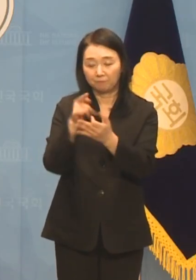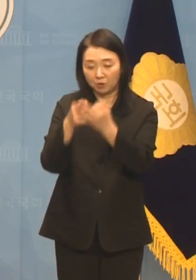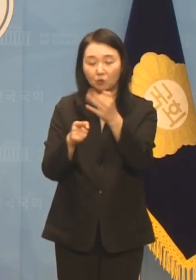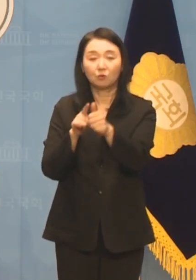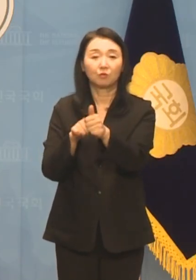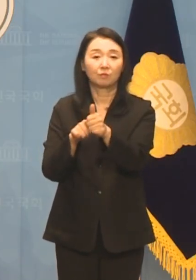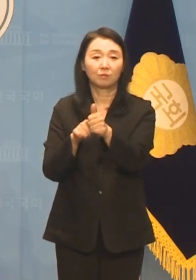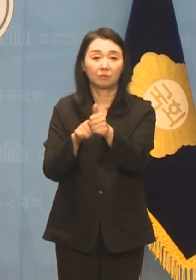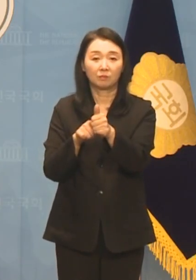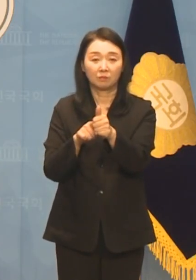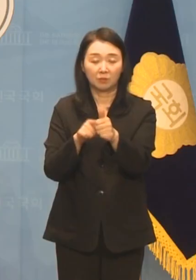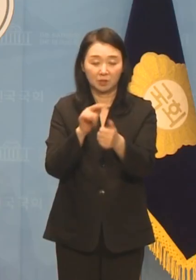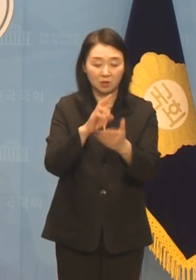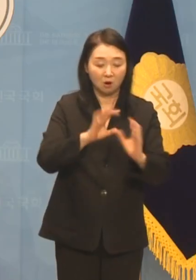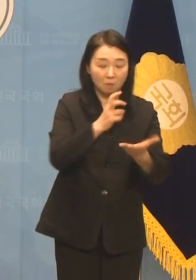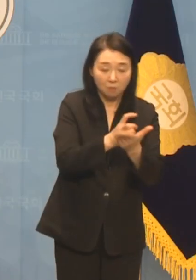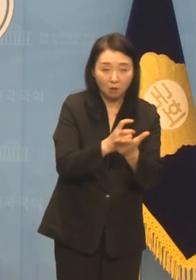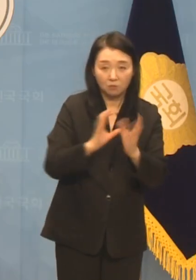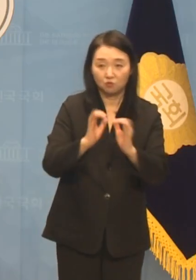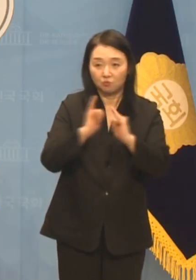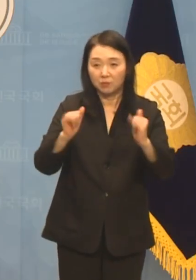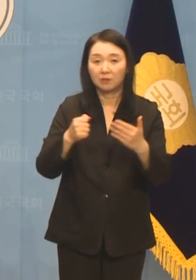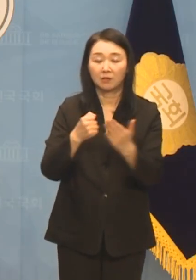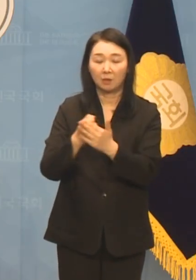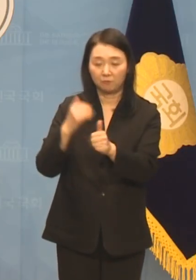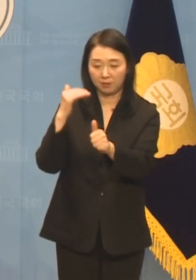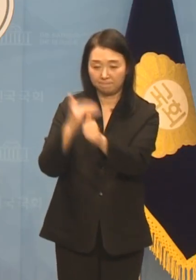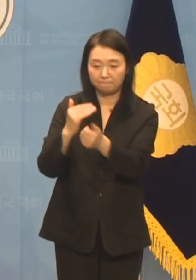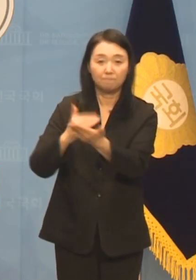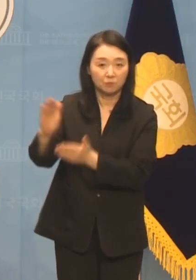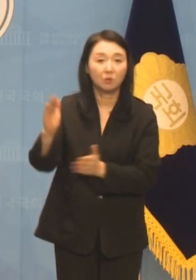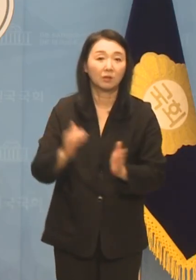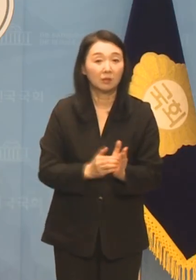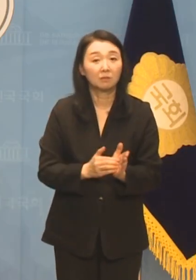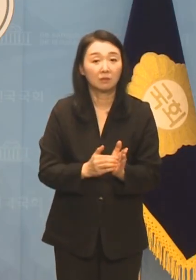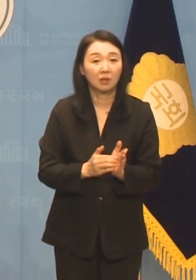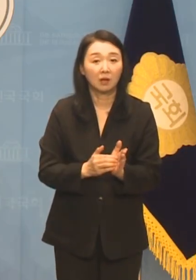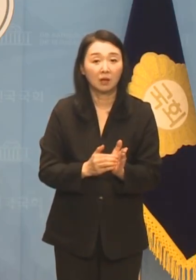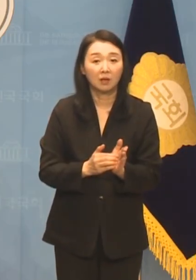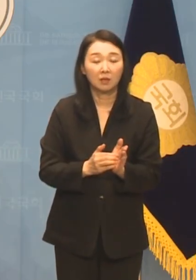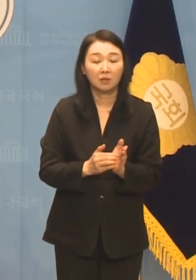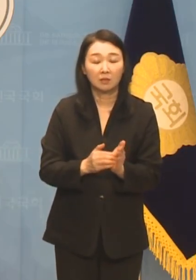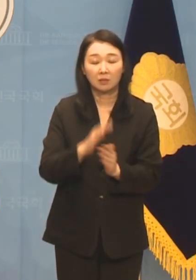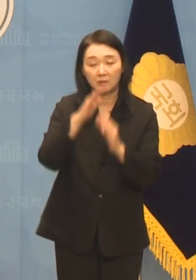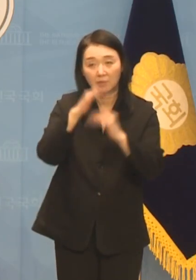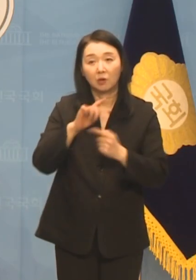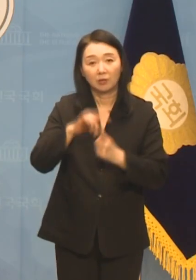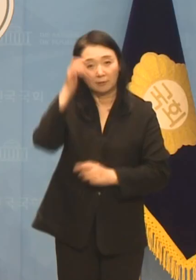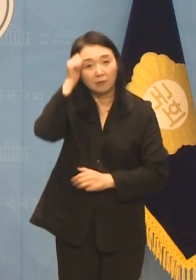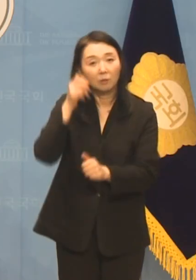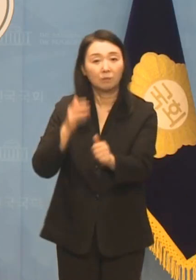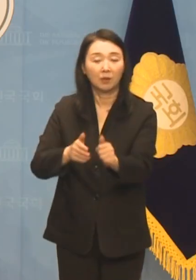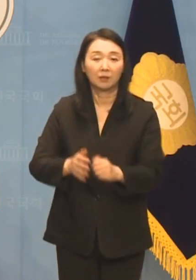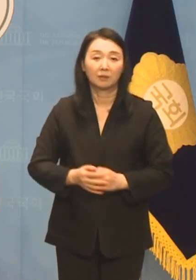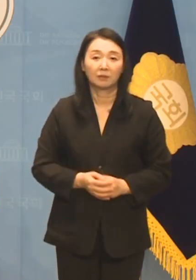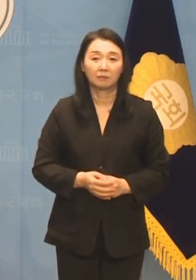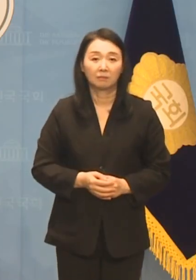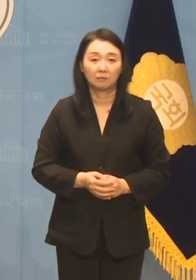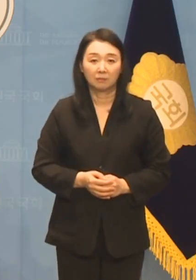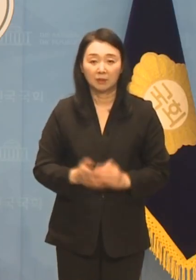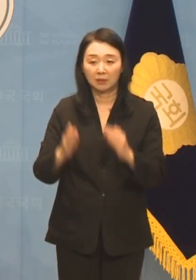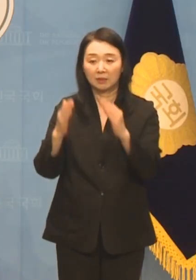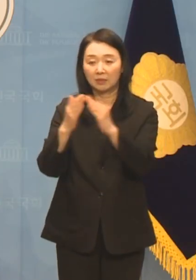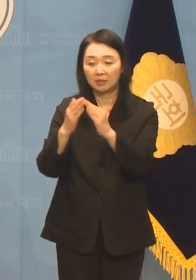헌법과 국민에 의해 쫓겨났습니다. 이 엄중한 사실을 망각하지 마십시오. 간저